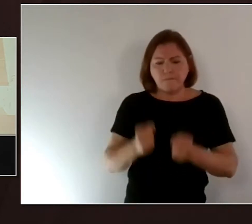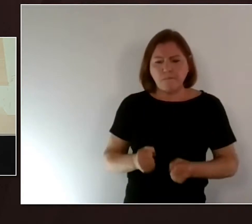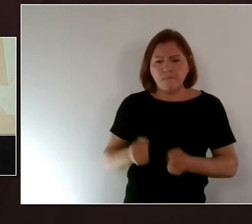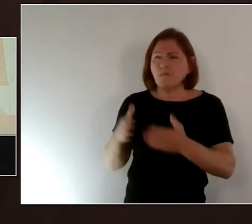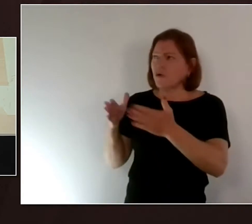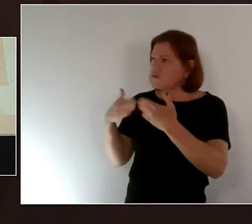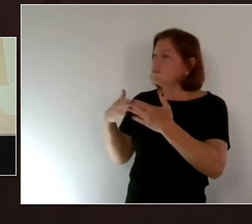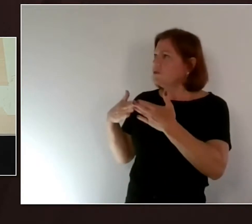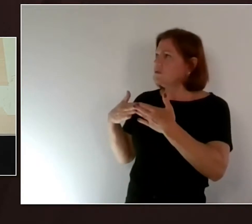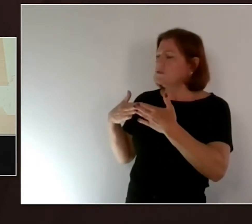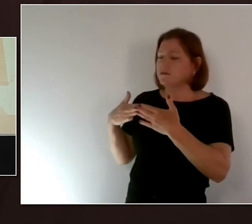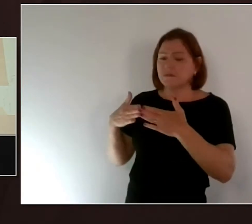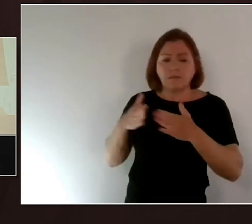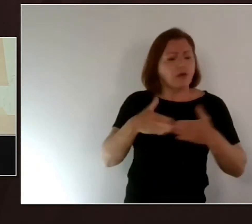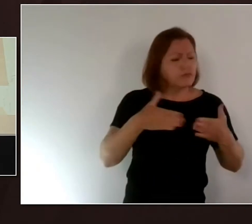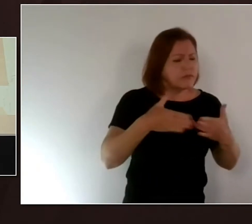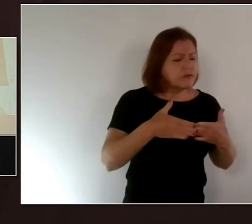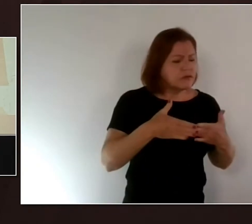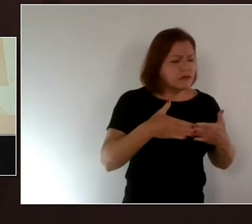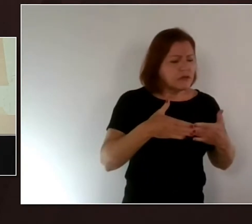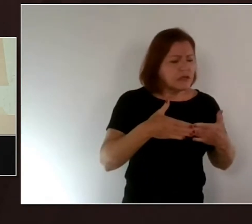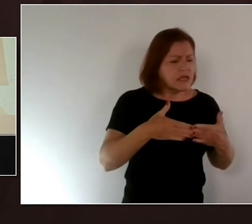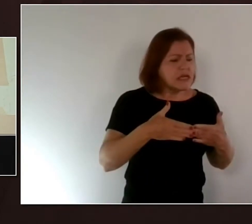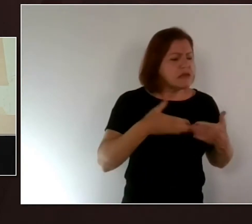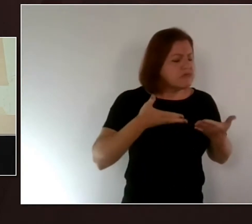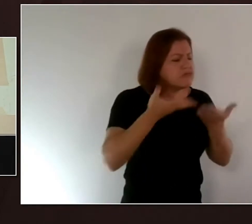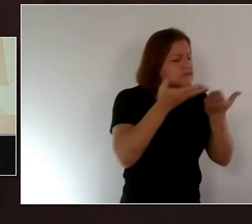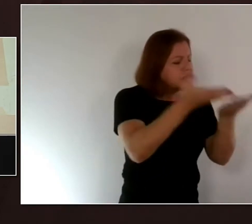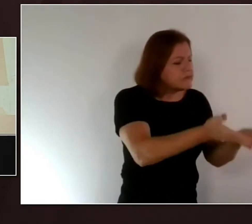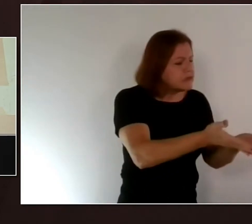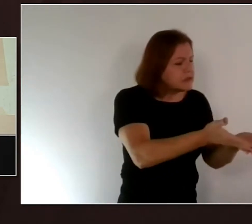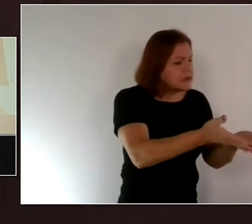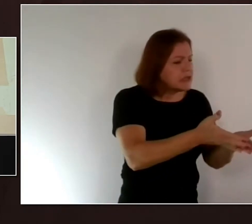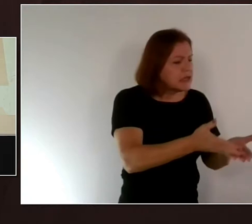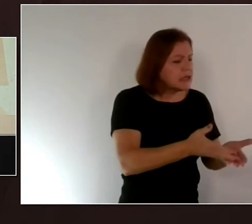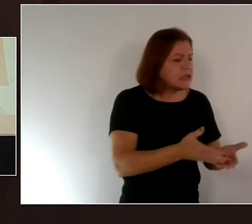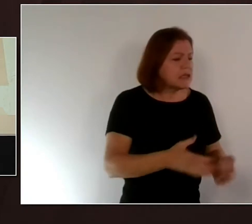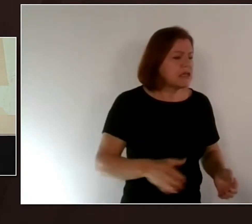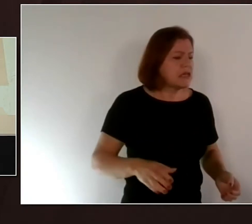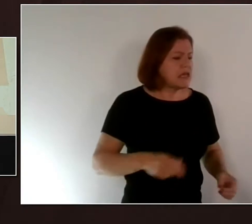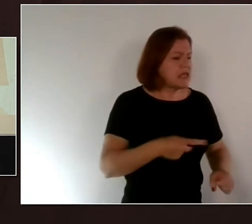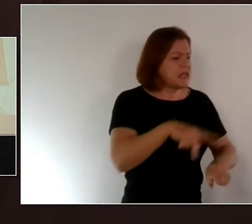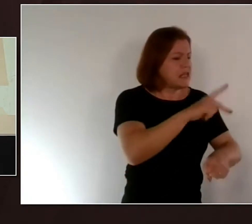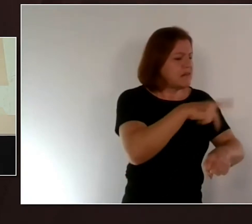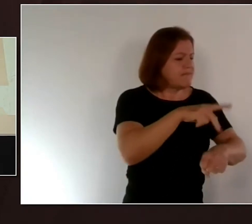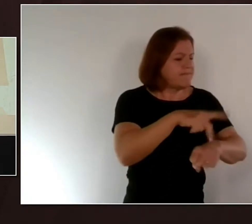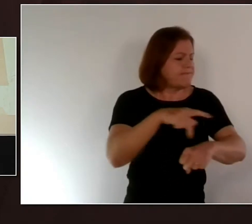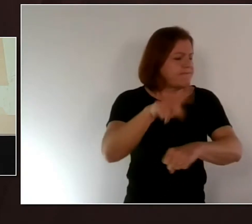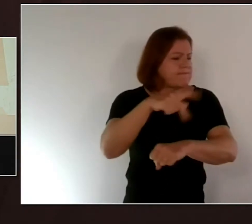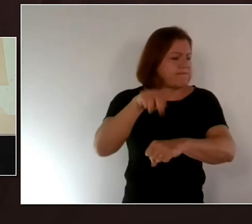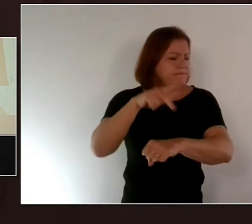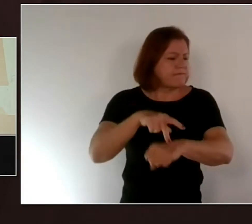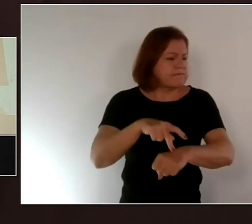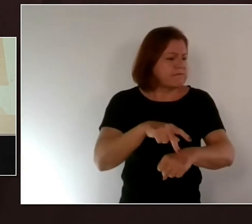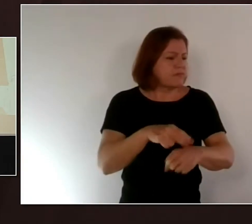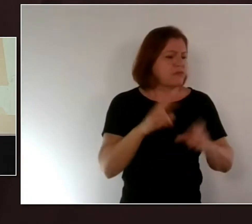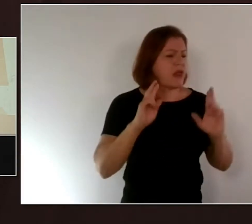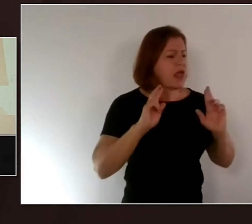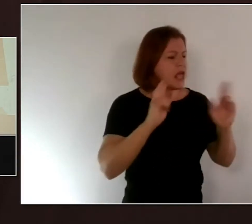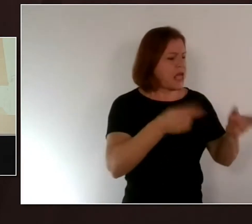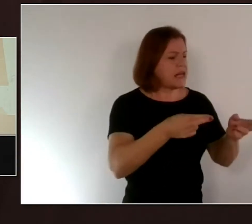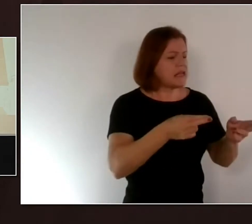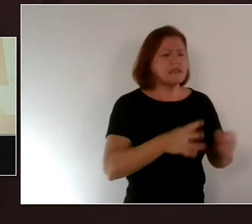darei as nações por herança, e as extremidades da terra por tua possessão. Eu vou dar isso tudo para